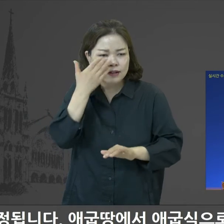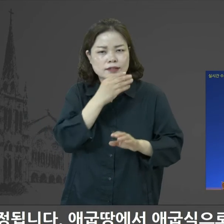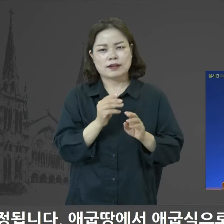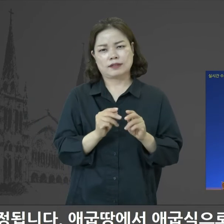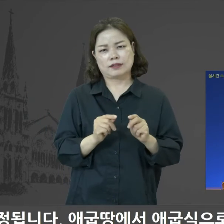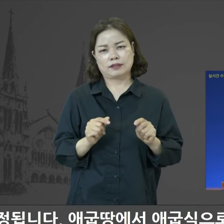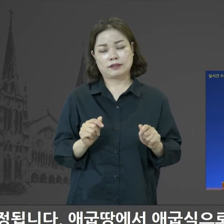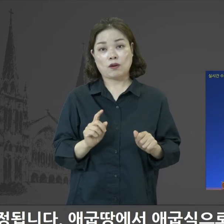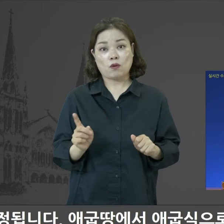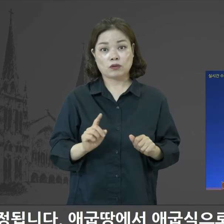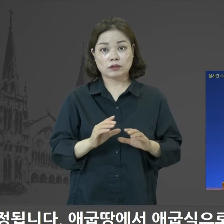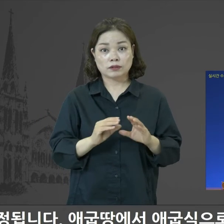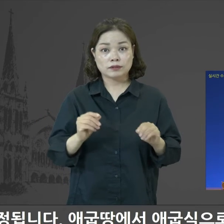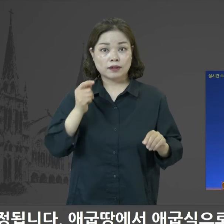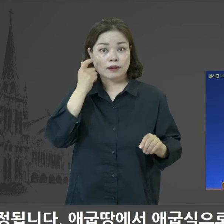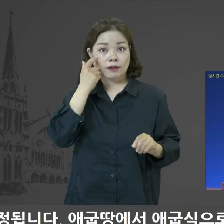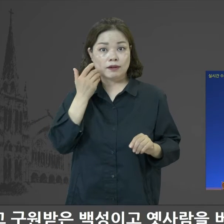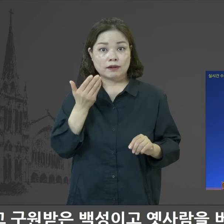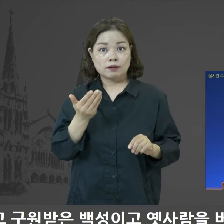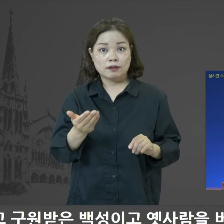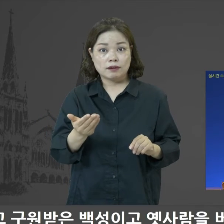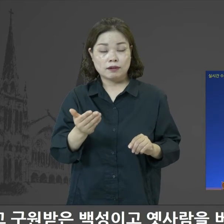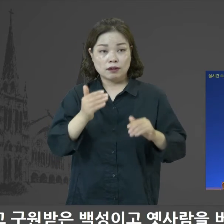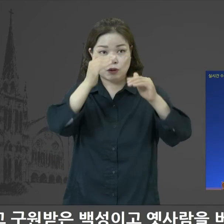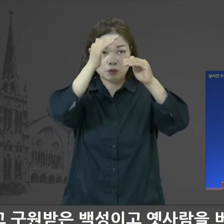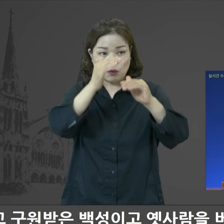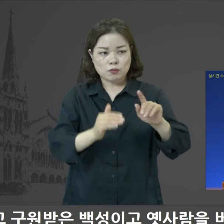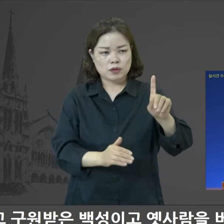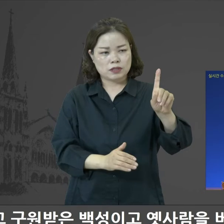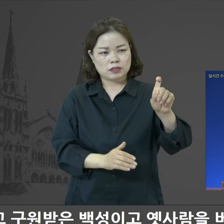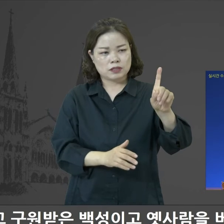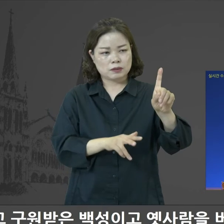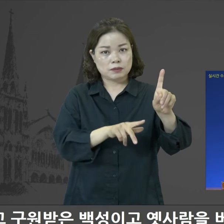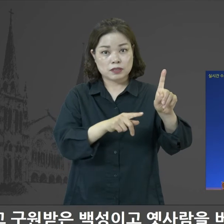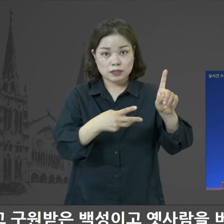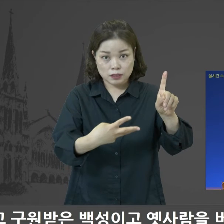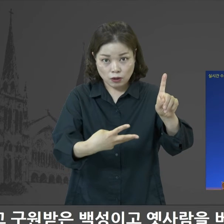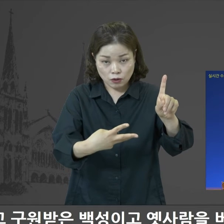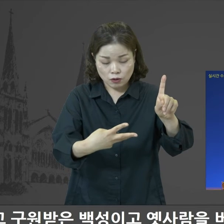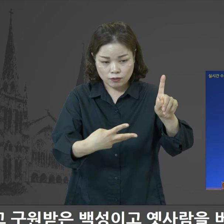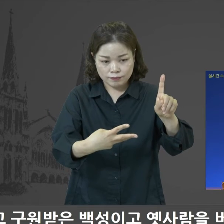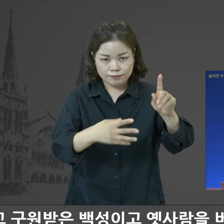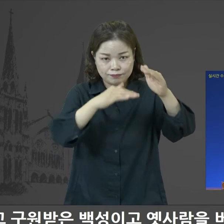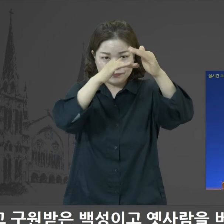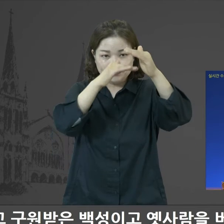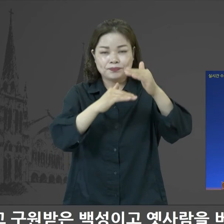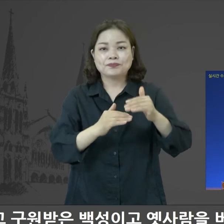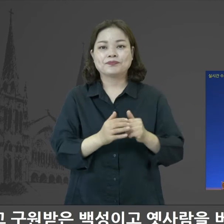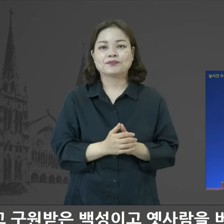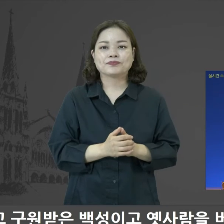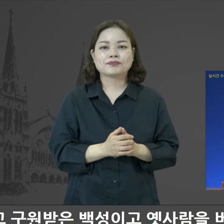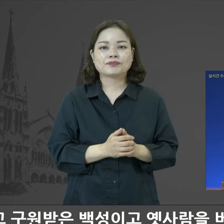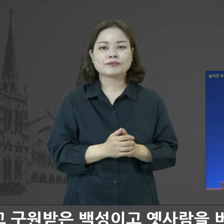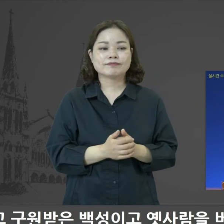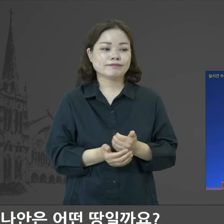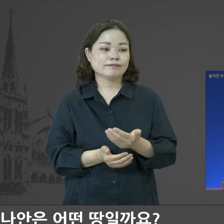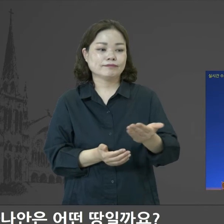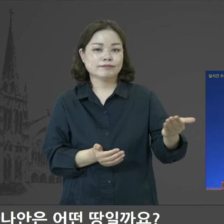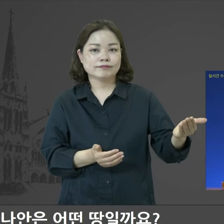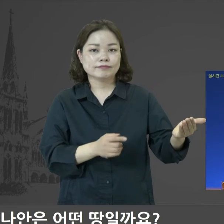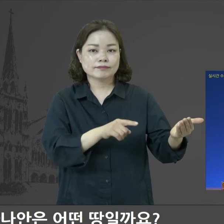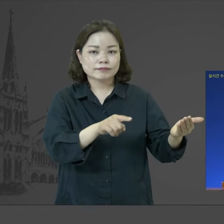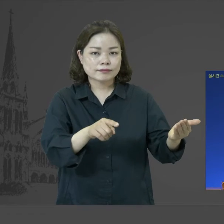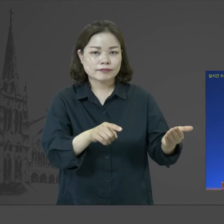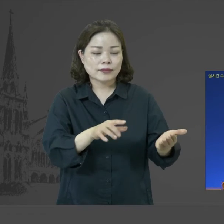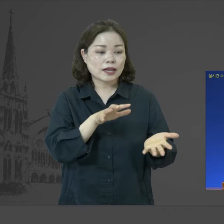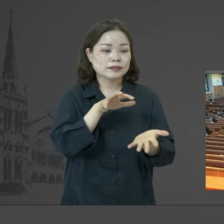땅은 어떤 땅일까요? 우리 본문 11절 말씀을 같이 한번 읽어보도록 하겠습니다. 너희가